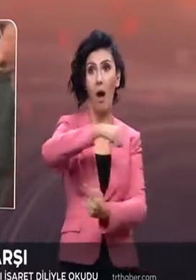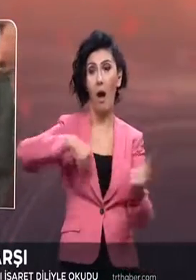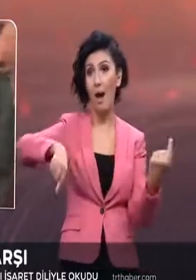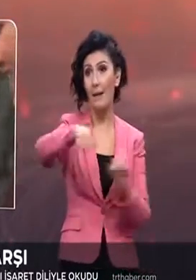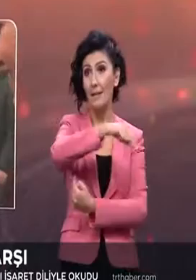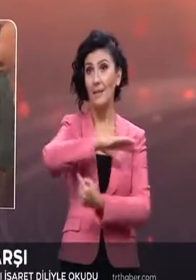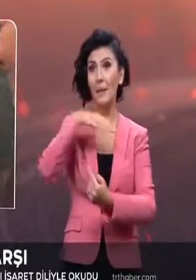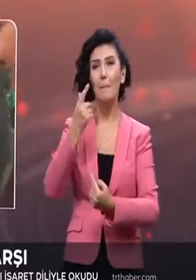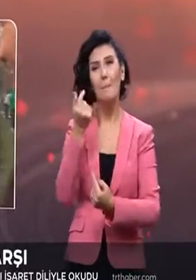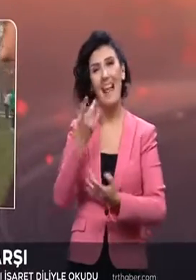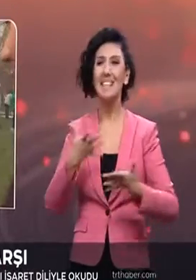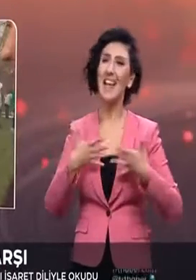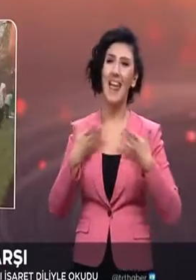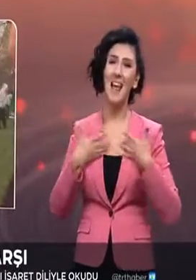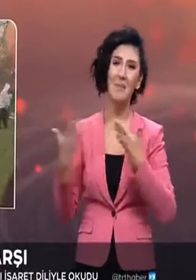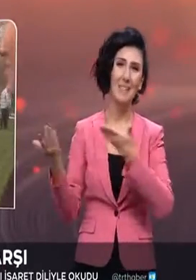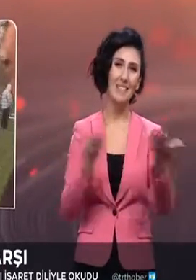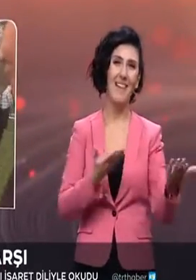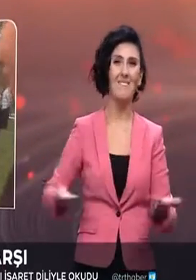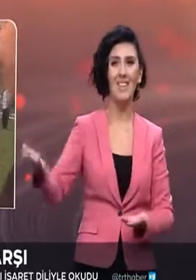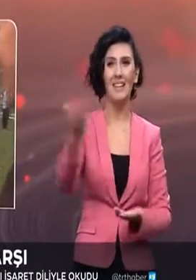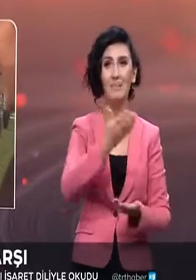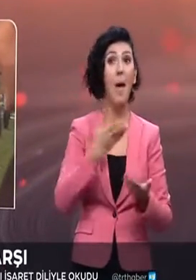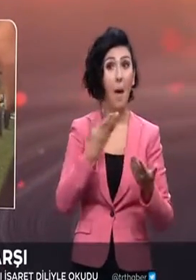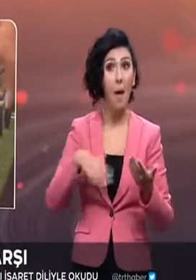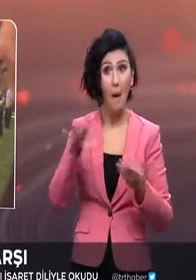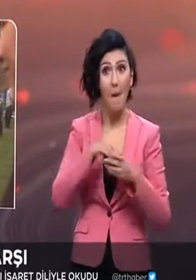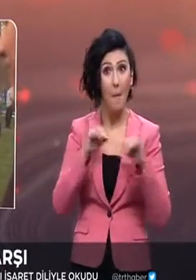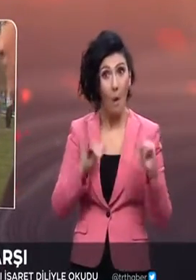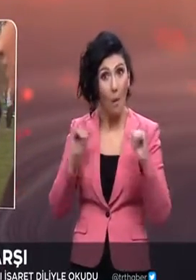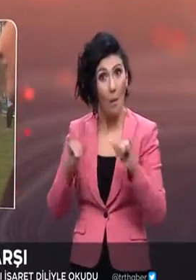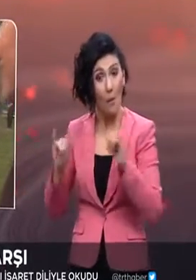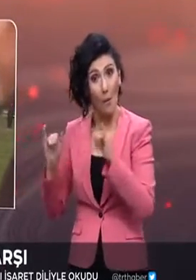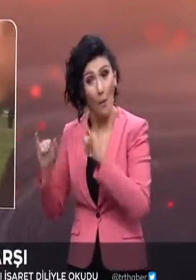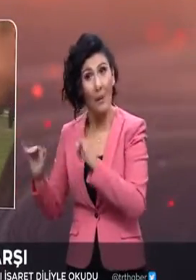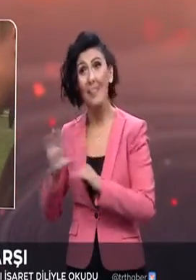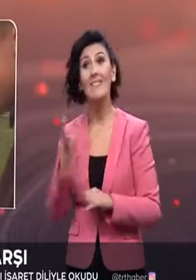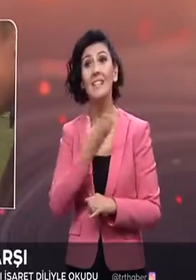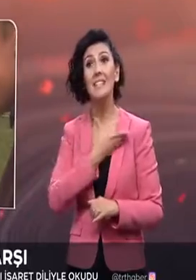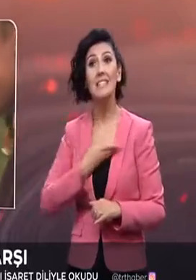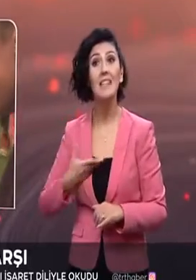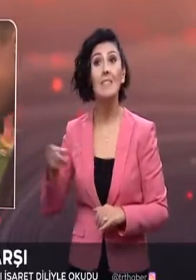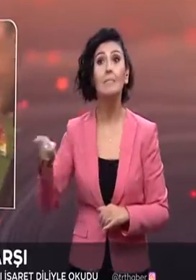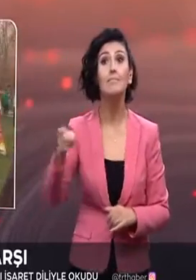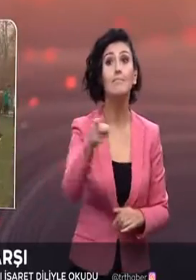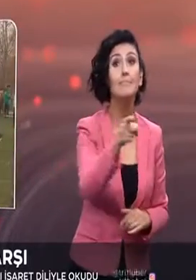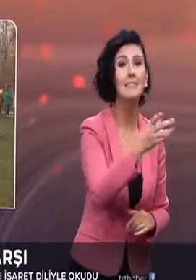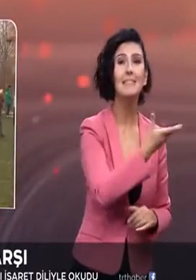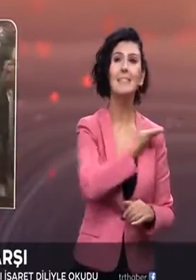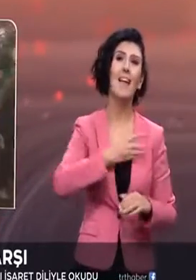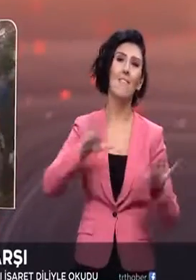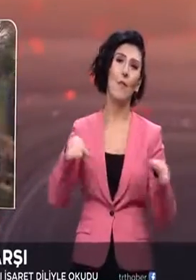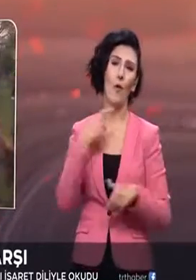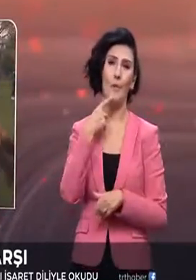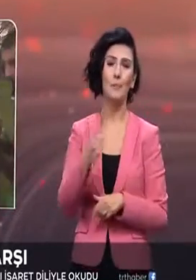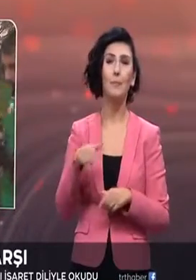işte eğlenmeye devam ediyoruz. Hepsinden oynadın mı? Evet oynadım. Çok hangisini sevdin? Hepsini.